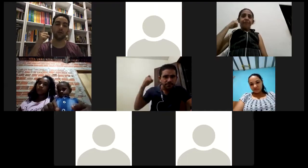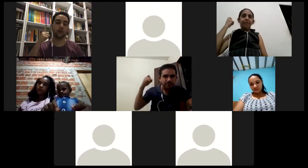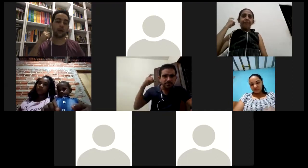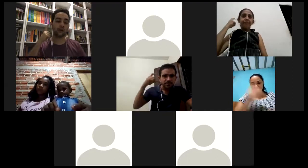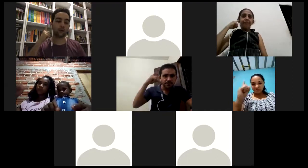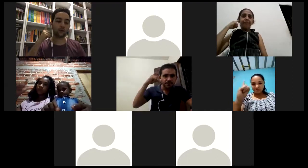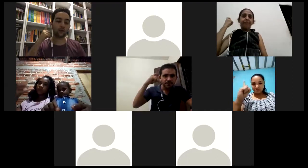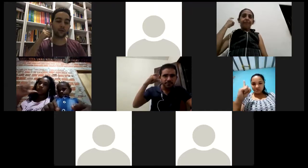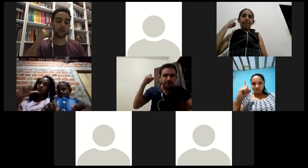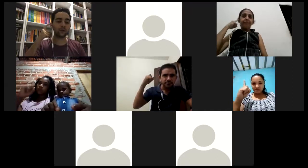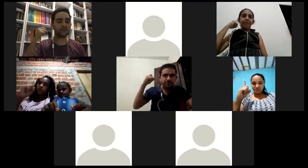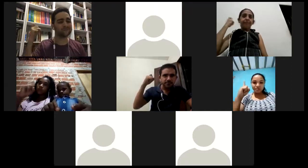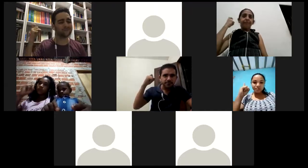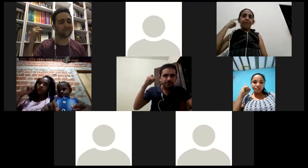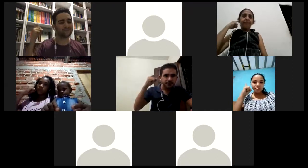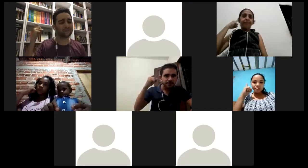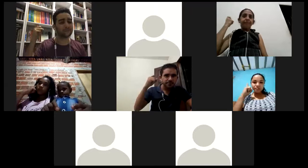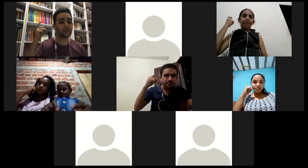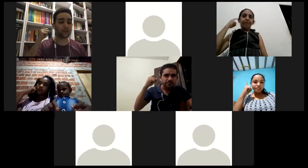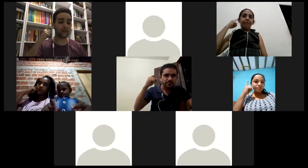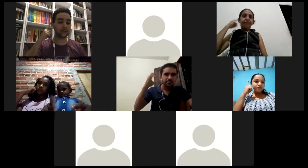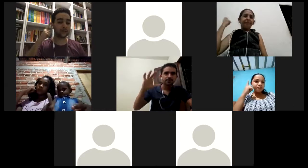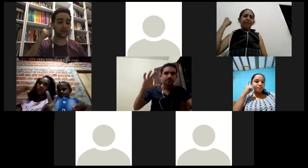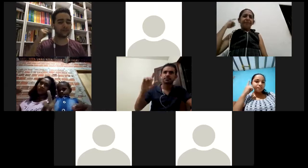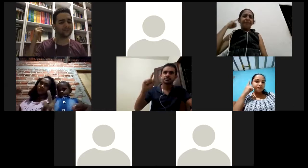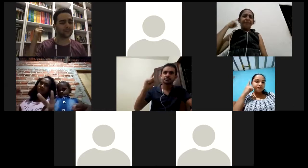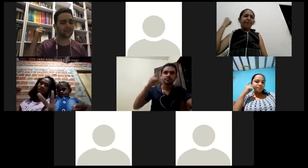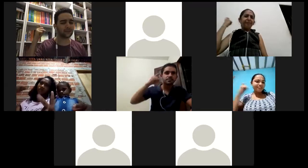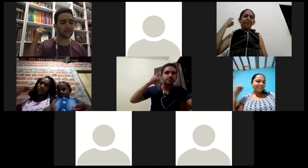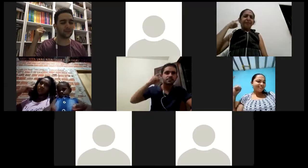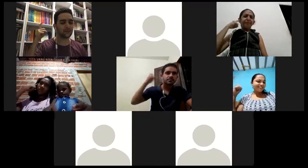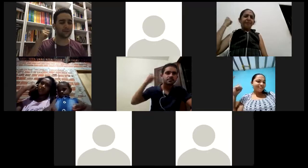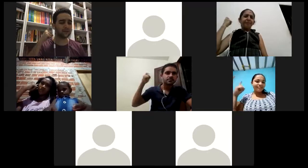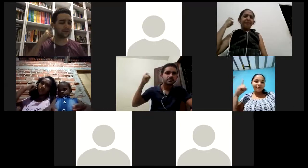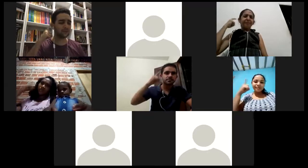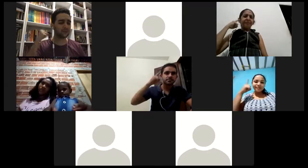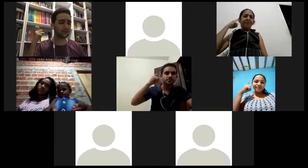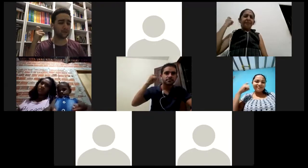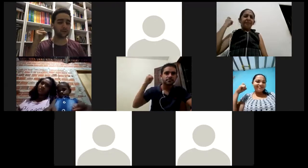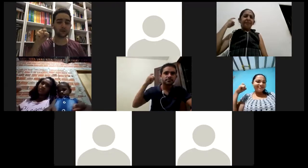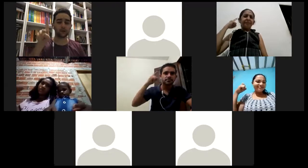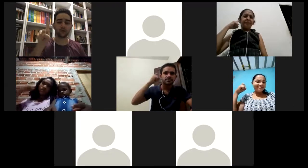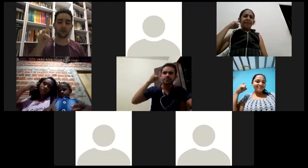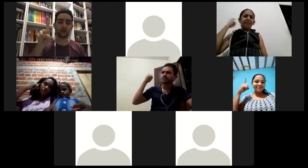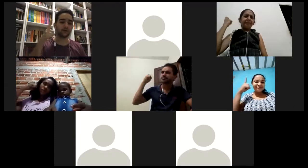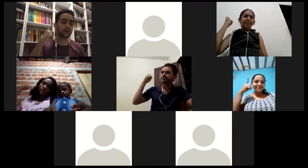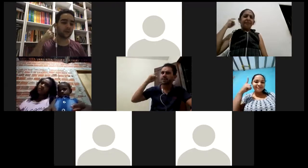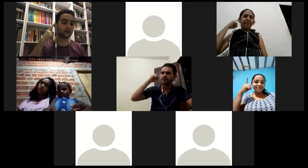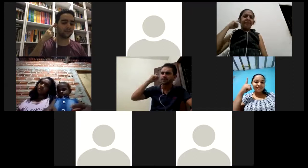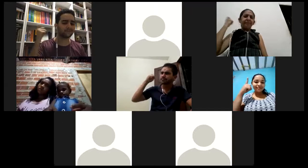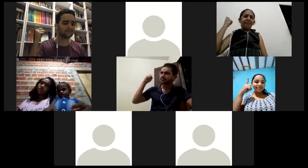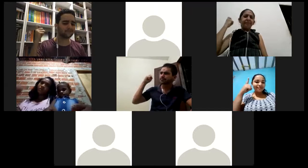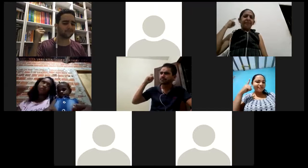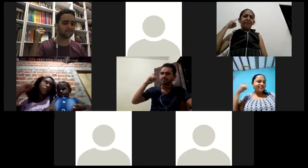indicador aqui no ouvido, e eu vou puxar e fazer expressão facial de barulho. Só o indicador